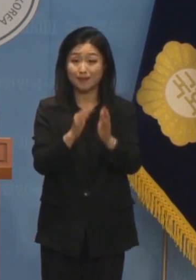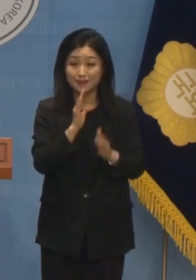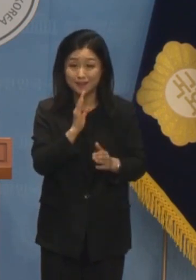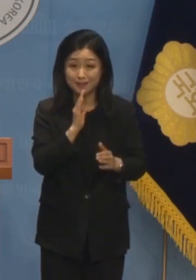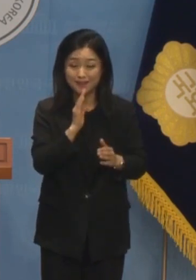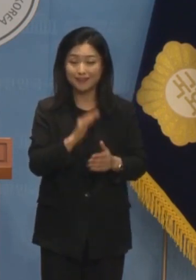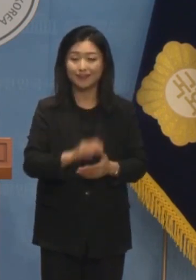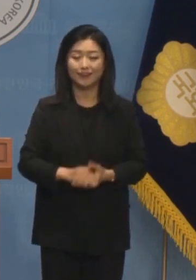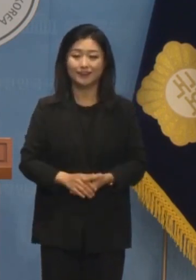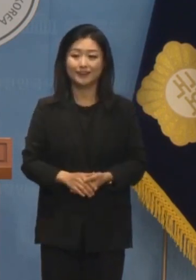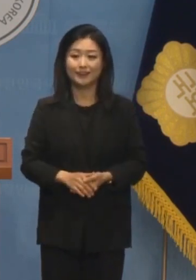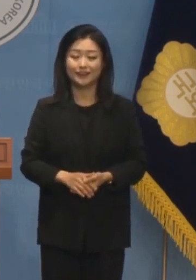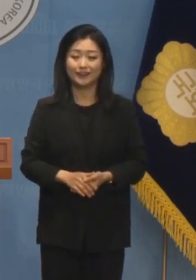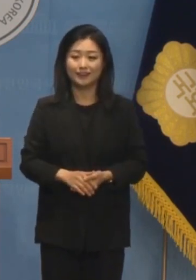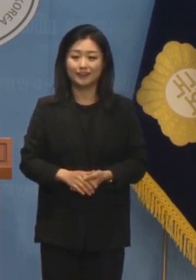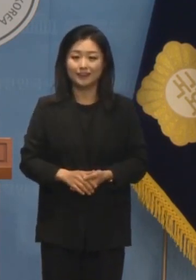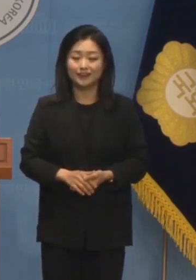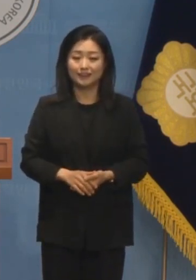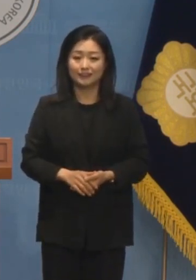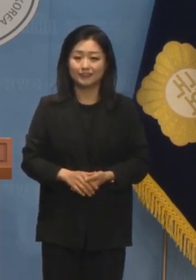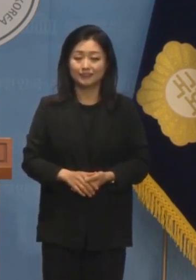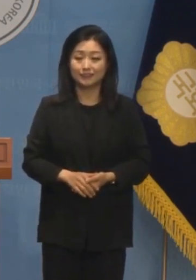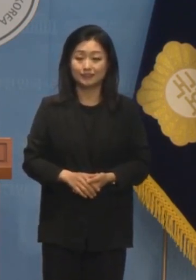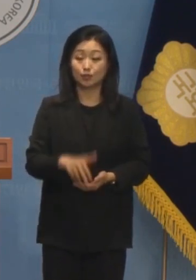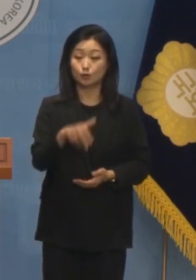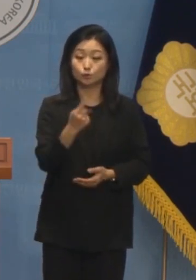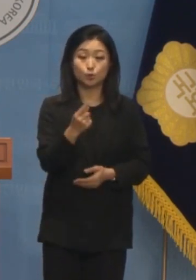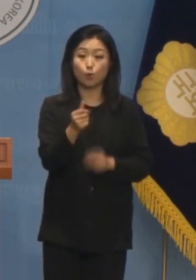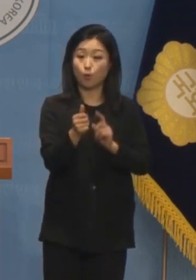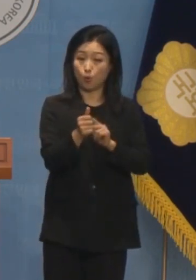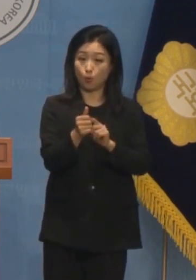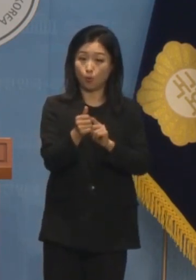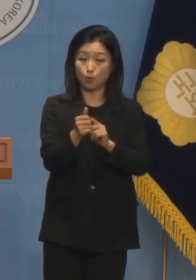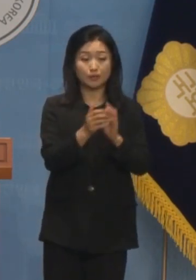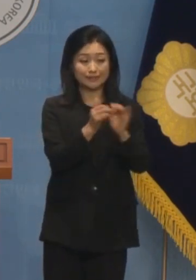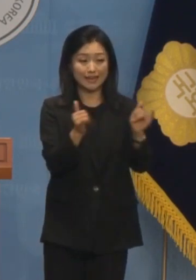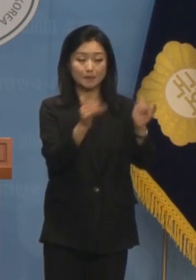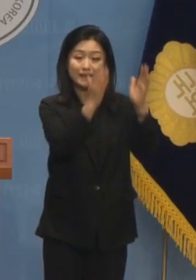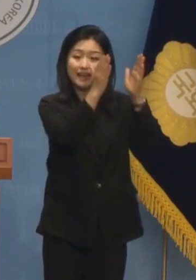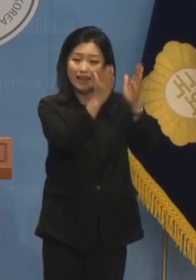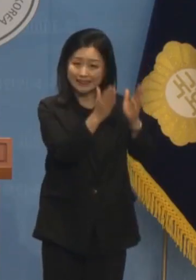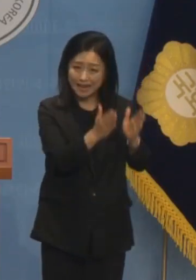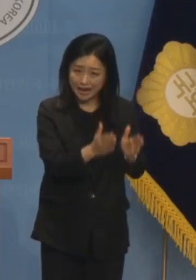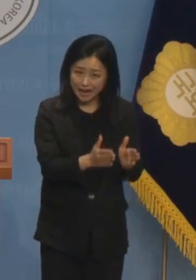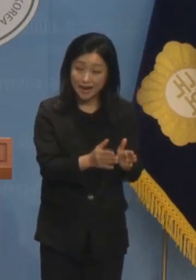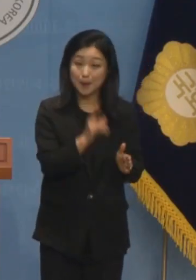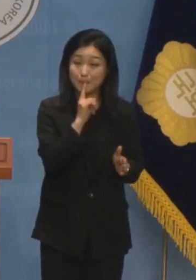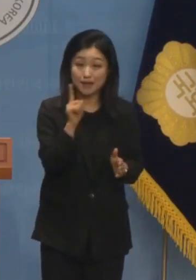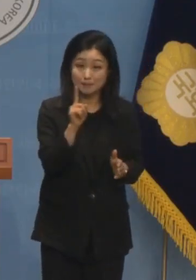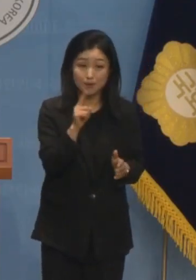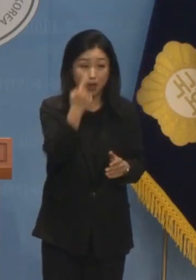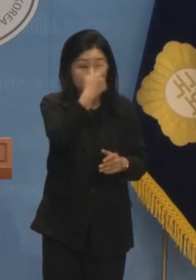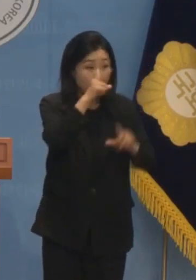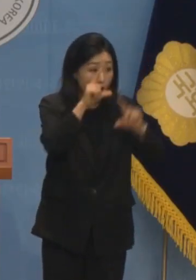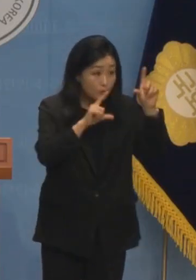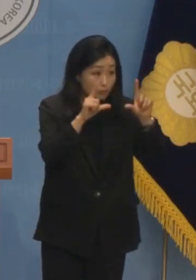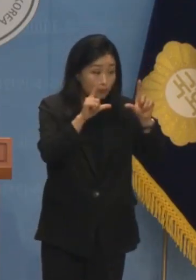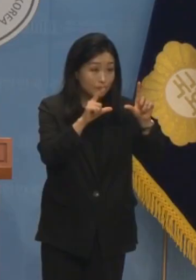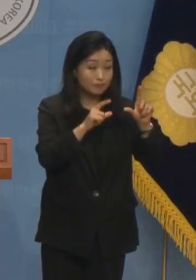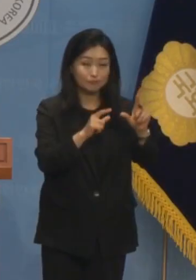이렇게 답을 합니다. 조 대표의 사람이 좀 얇더만요는 외모 얘기가